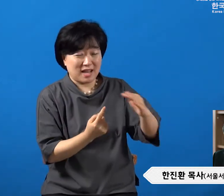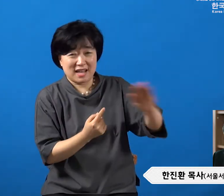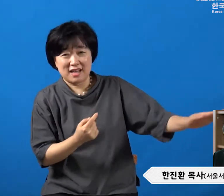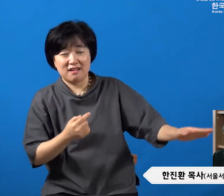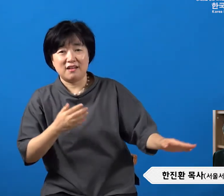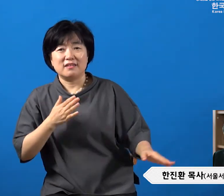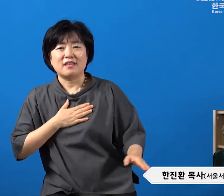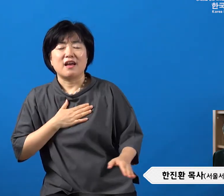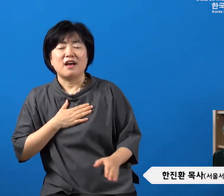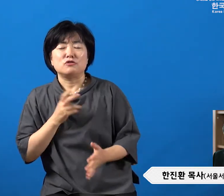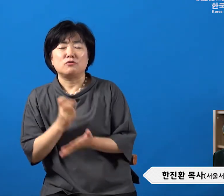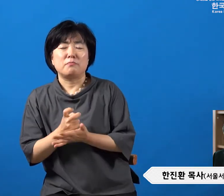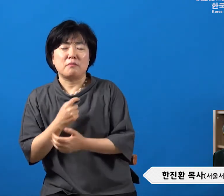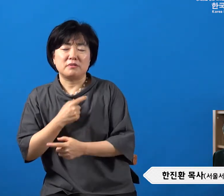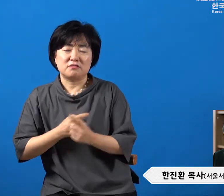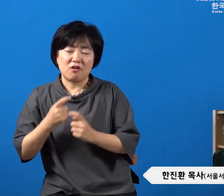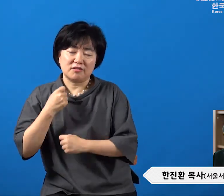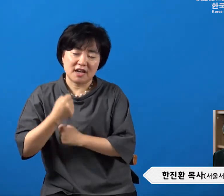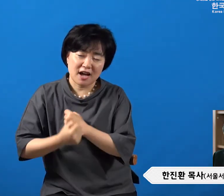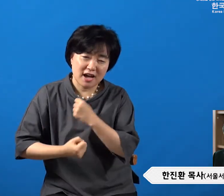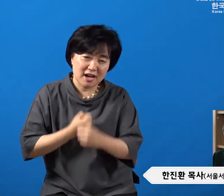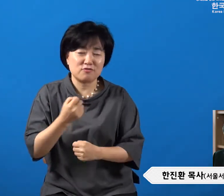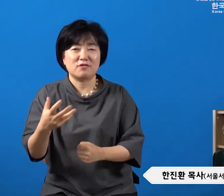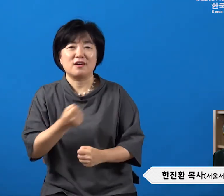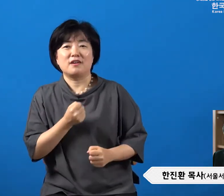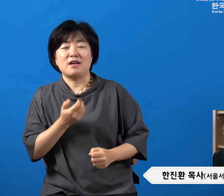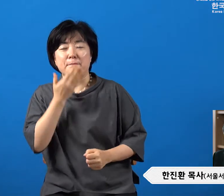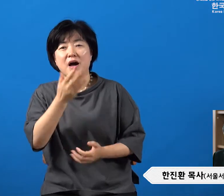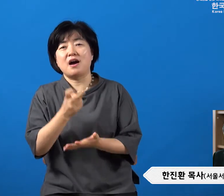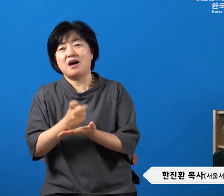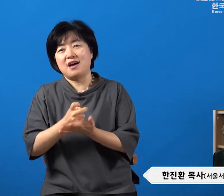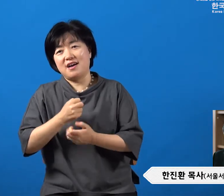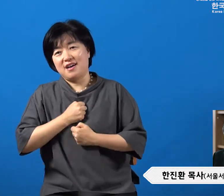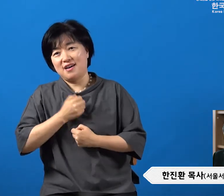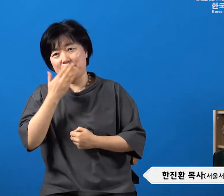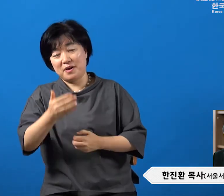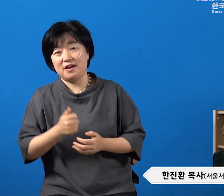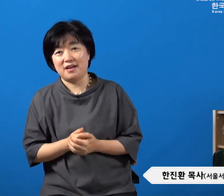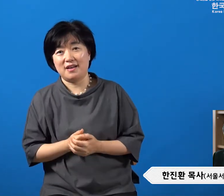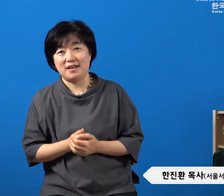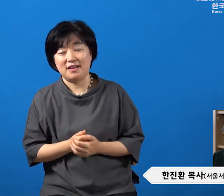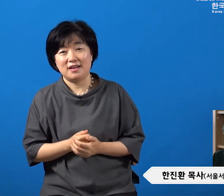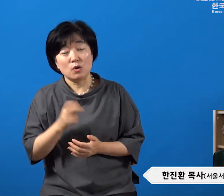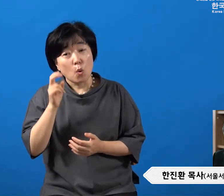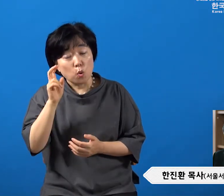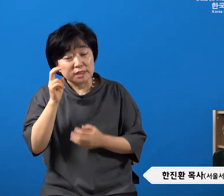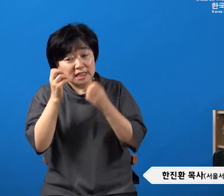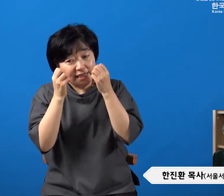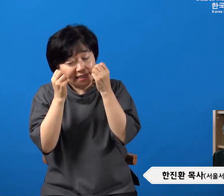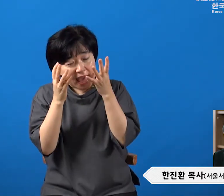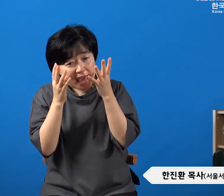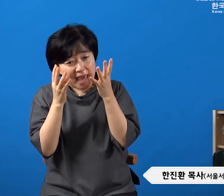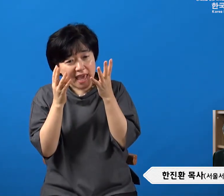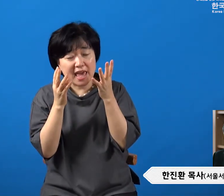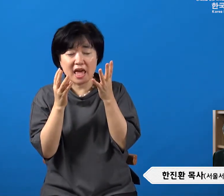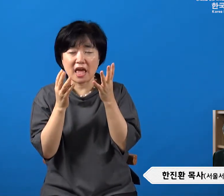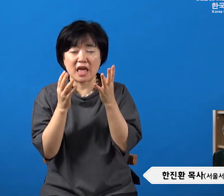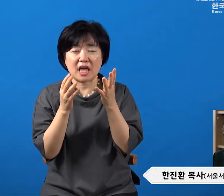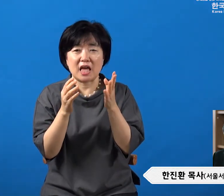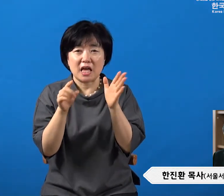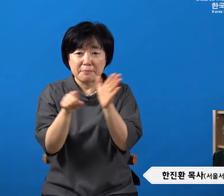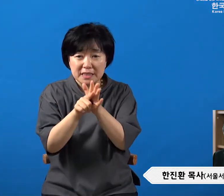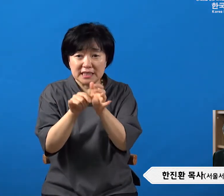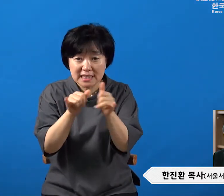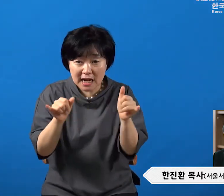혹시 새신자 여러분 중에 이 율법이라는 단어가 귀에 잘 안 들어오면 그러면 그걸